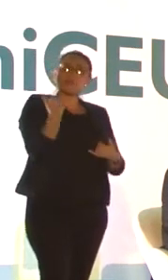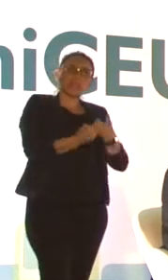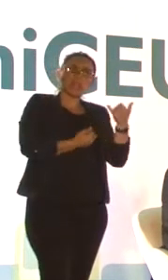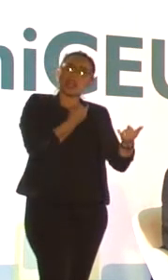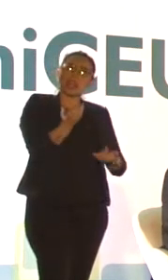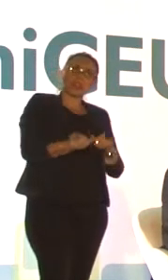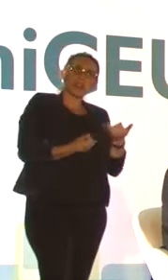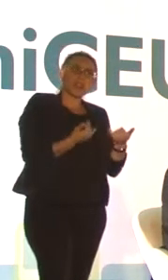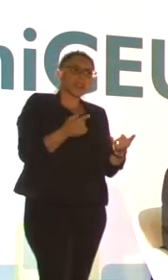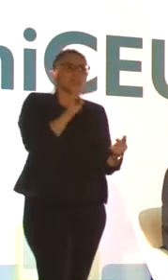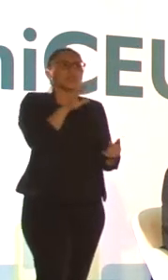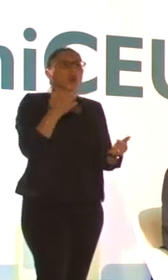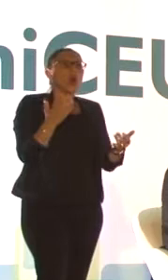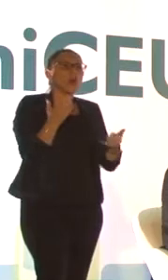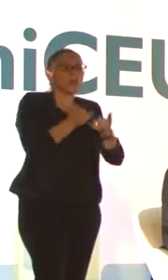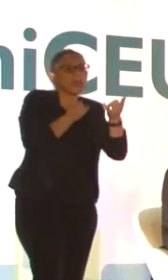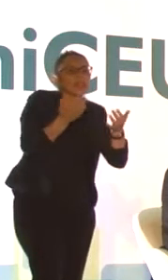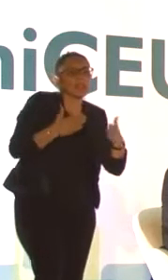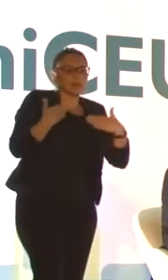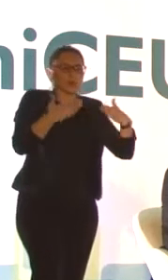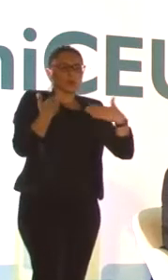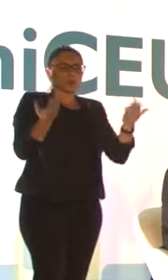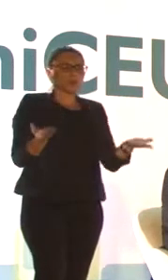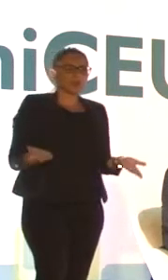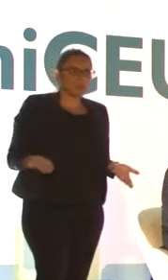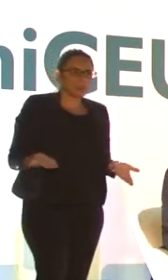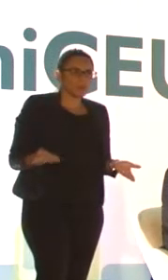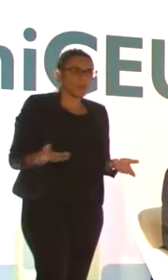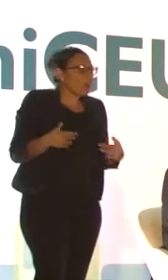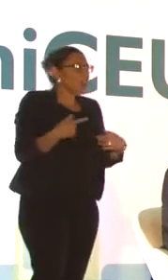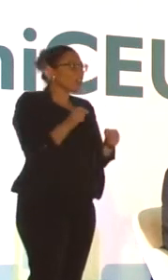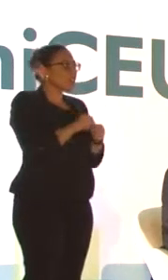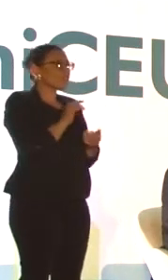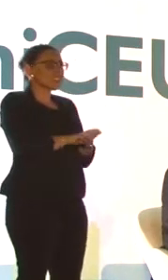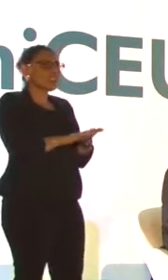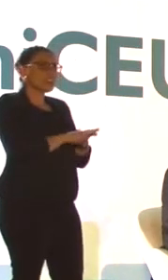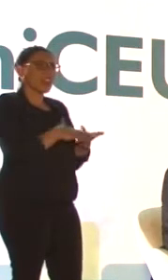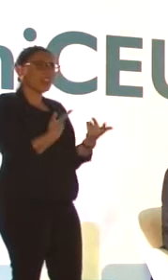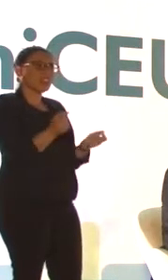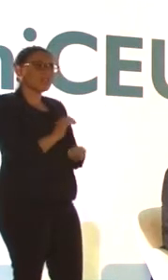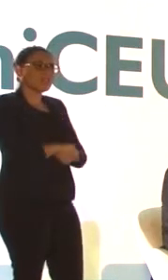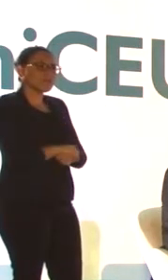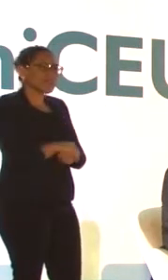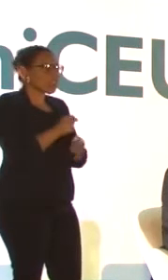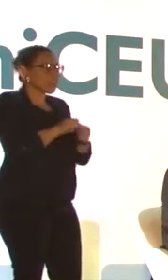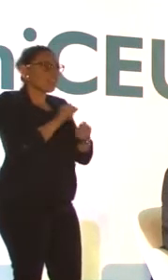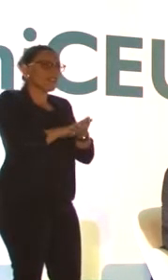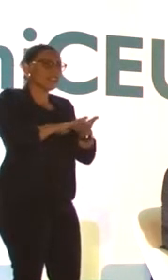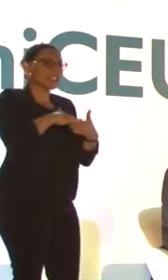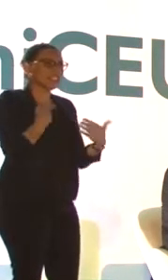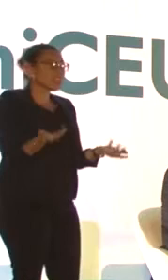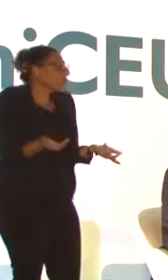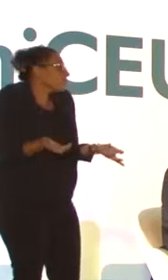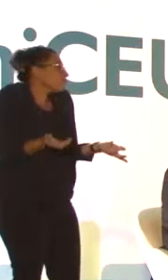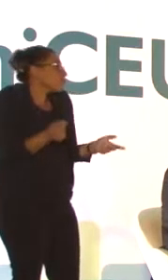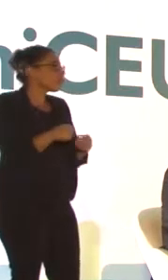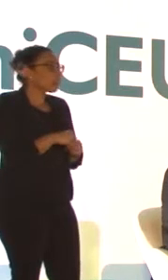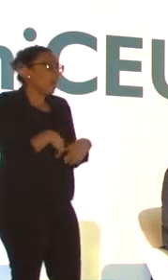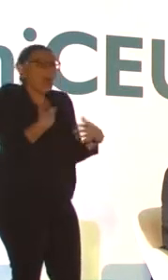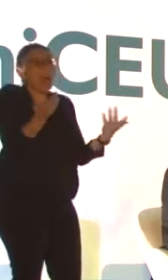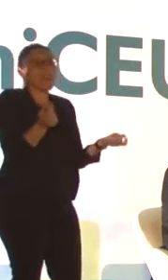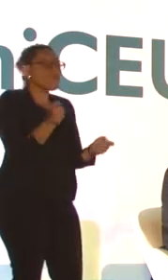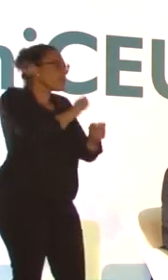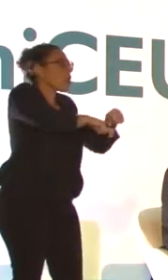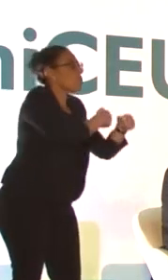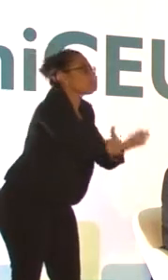A gente queria assustar o outro. Não tinha nada para fazer. Uma cidade que não tem muitas opções, o que a gente ia fazer? Colocar fogo em